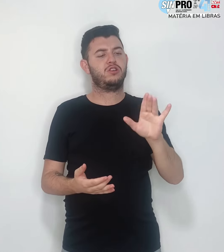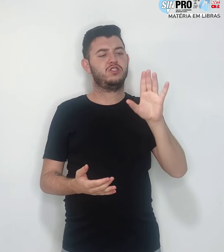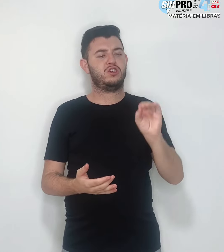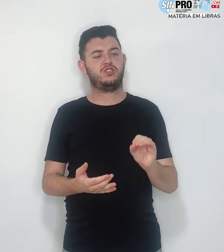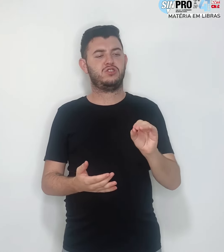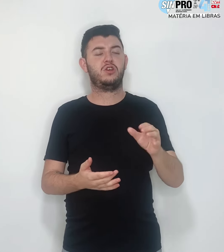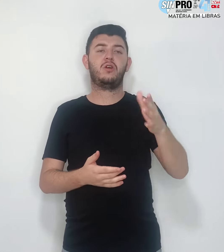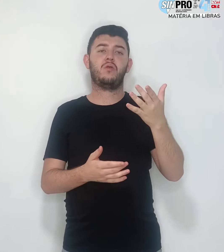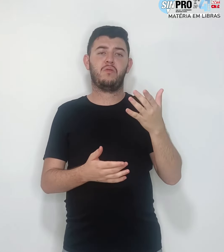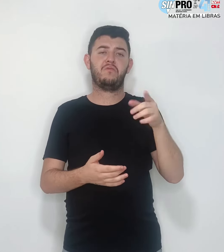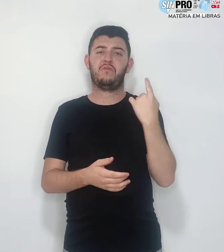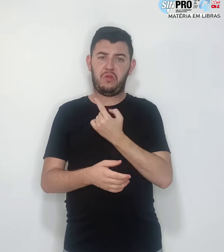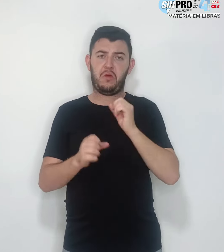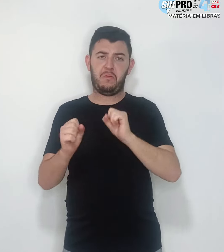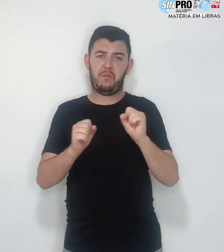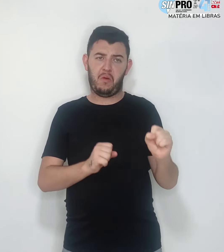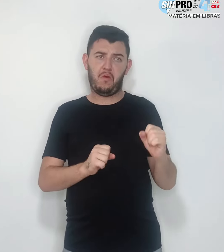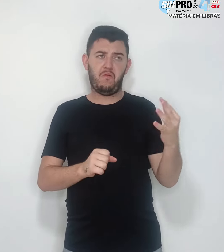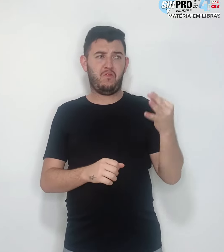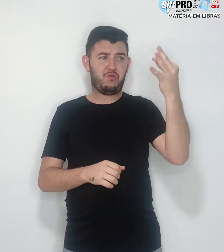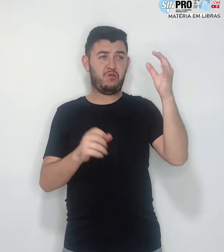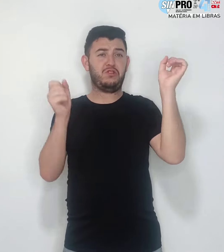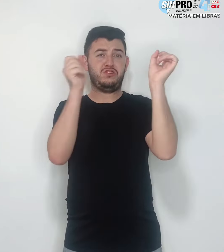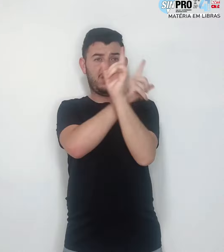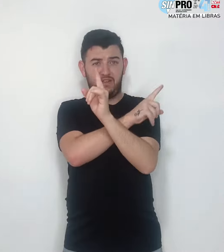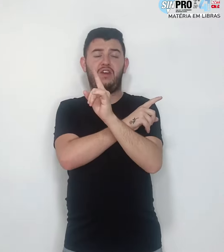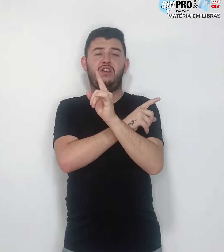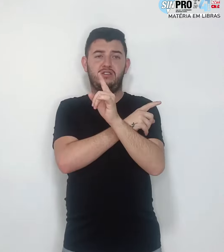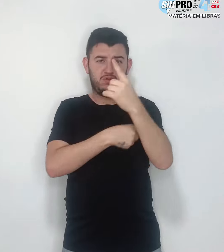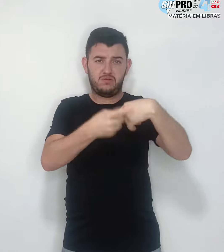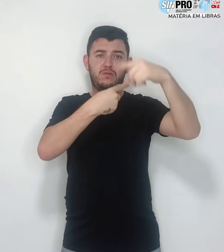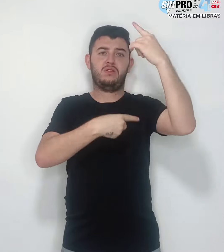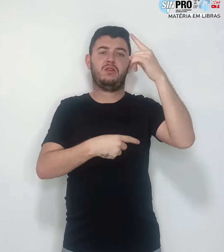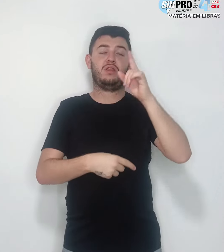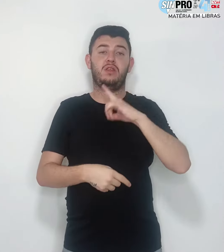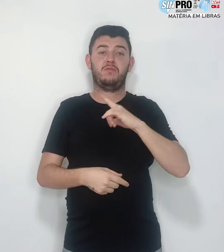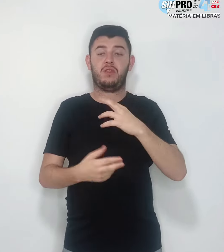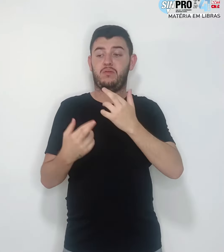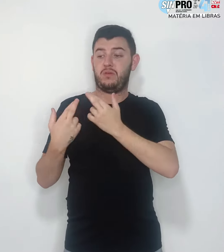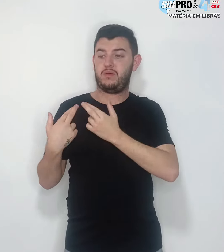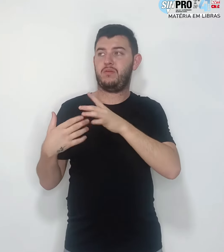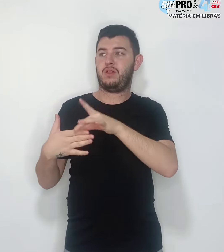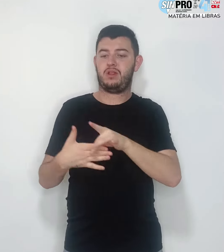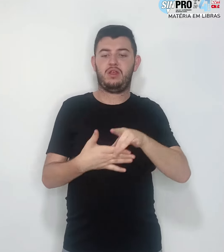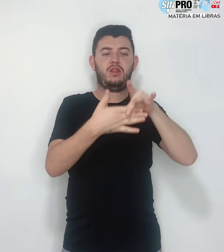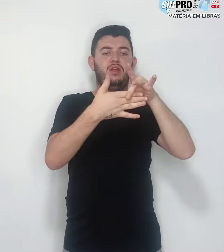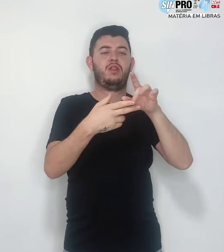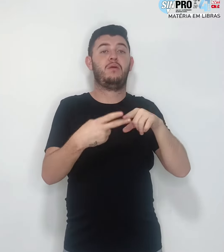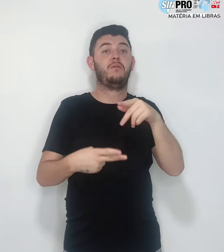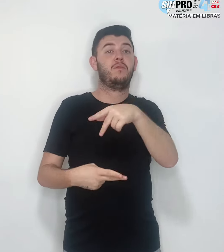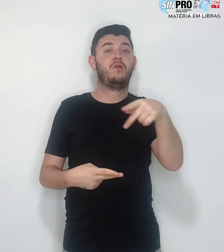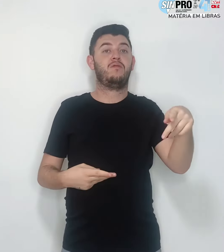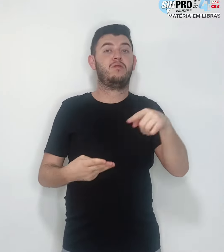professores, como trabalhadores da educação para poder criar as condições de resgatar o país.